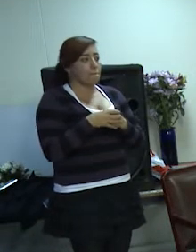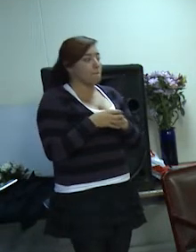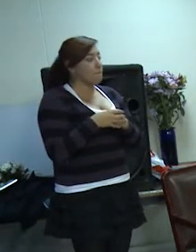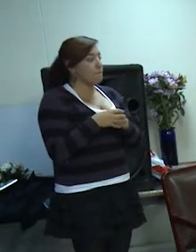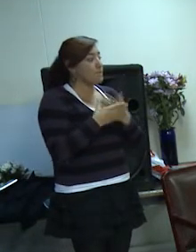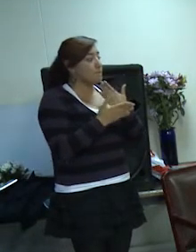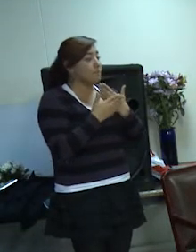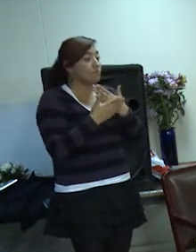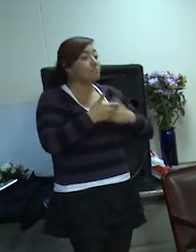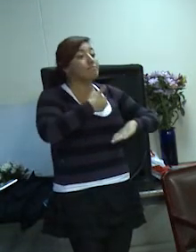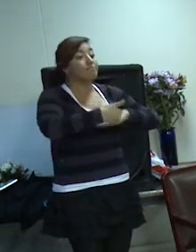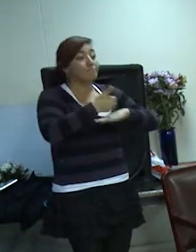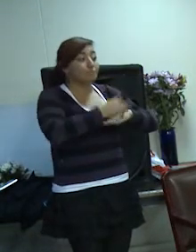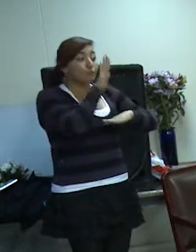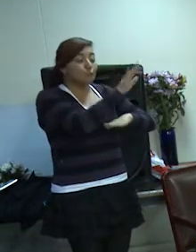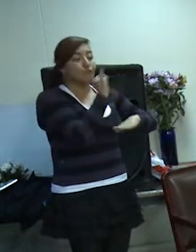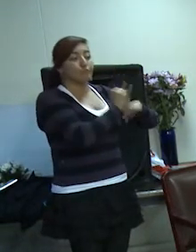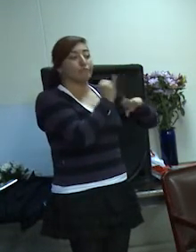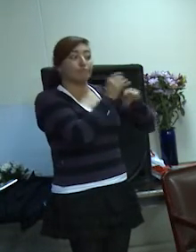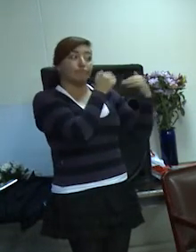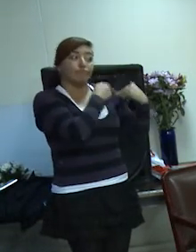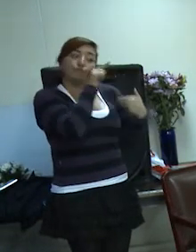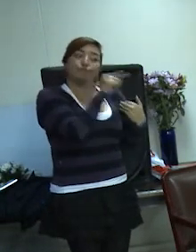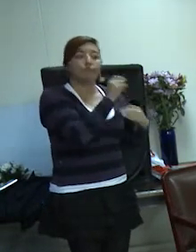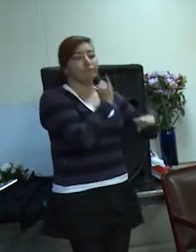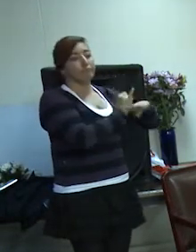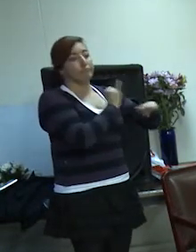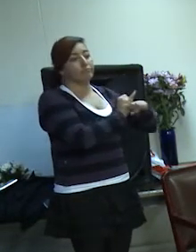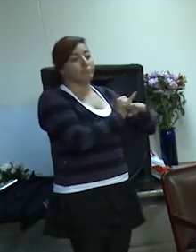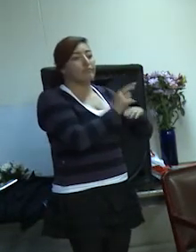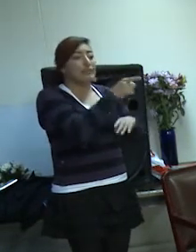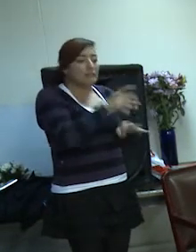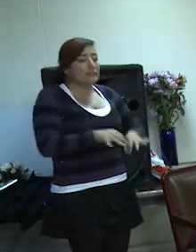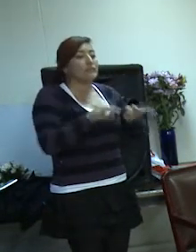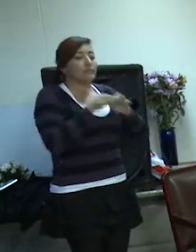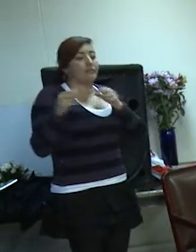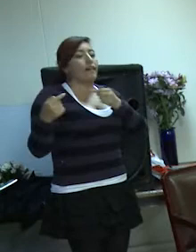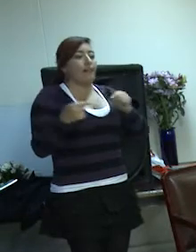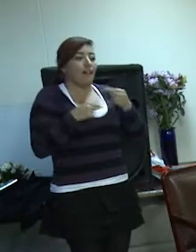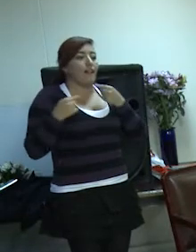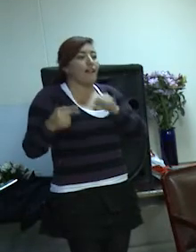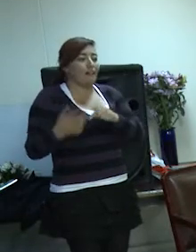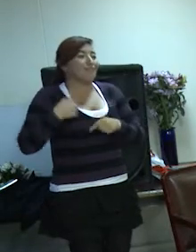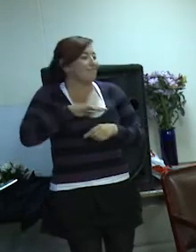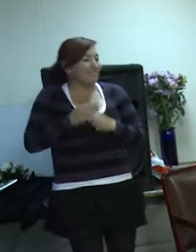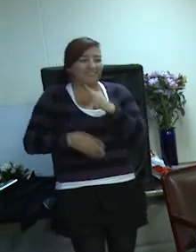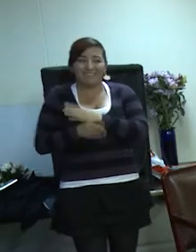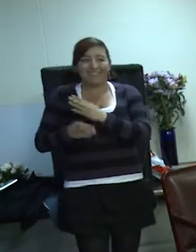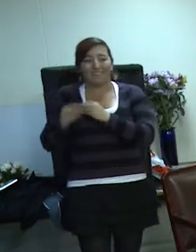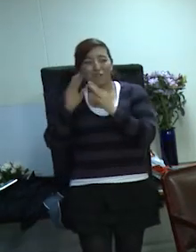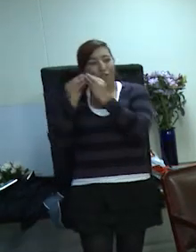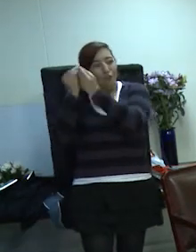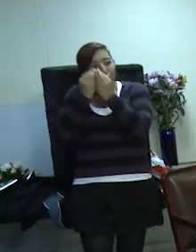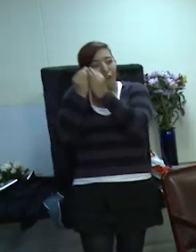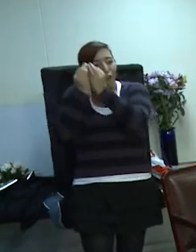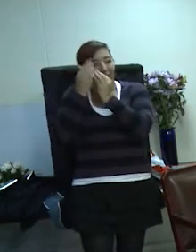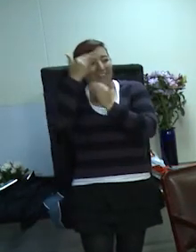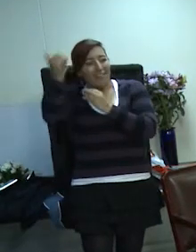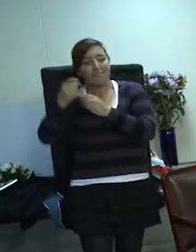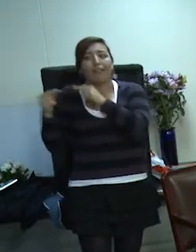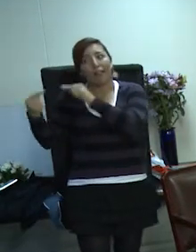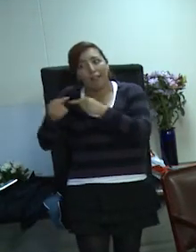pues unas exigencias institucionales, ¿sí? Hace parte del debate que tenemos en los comités